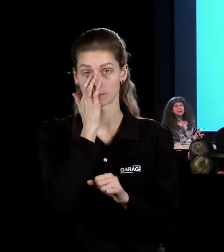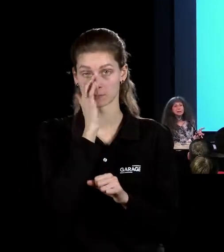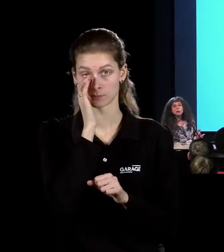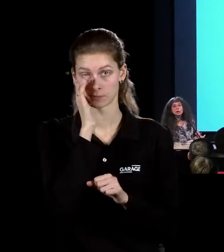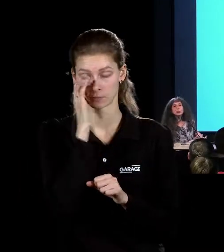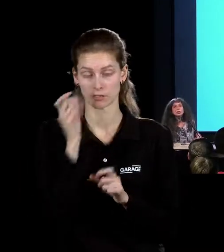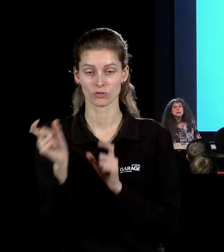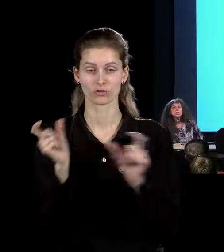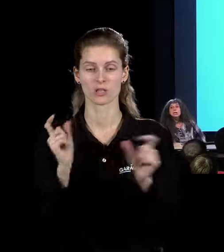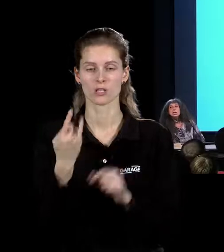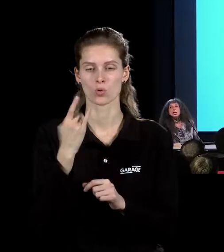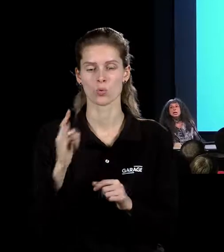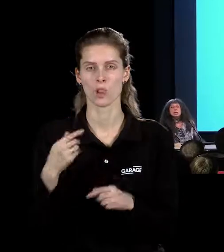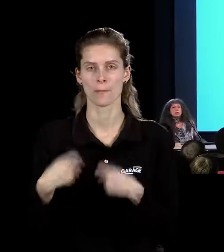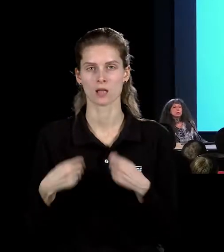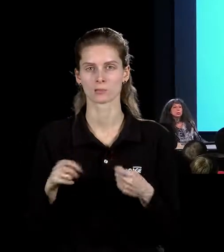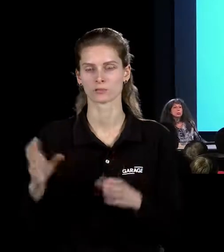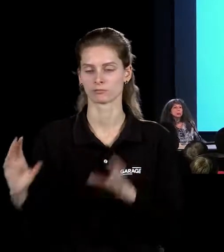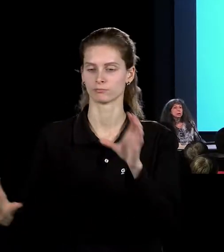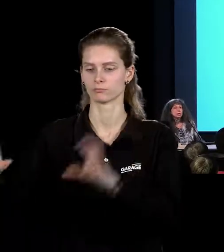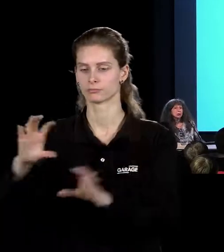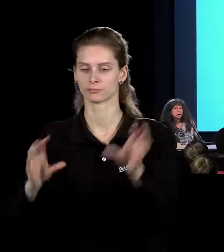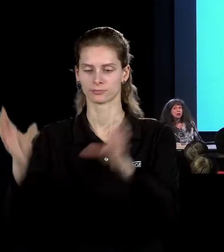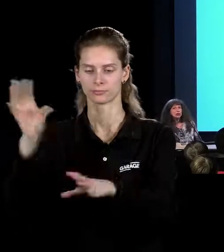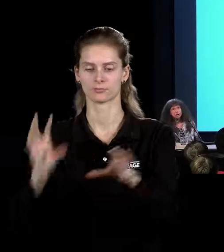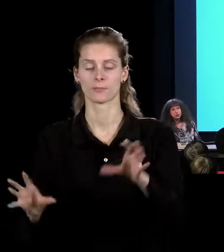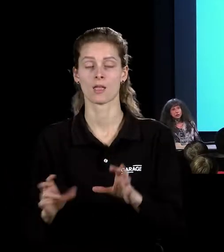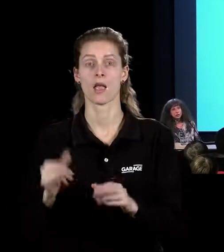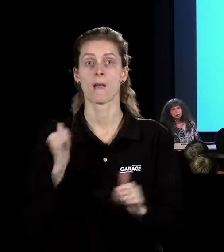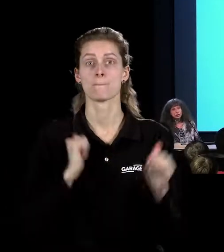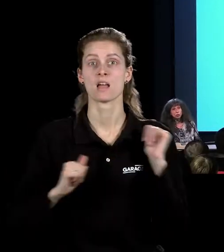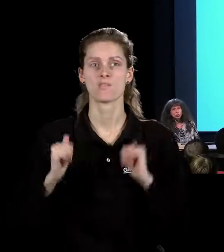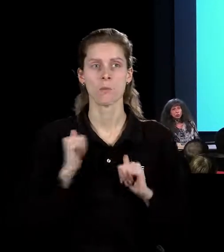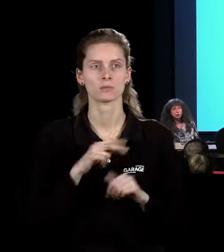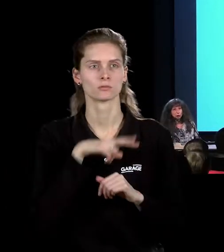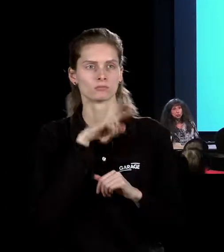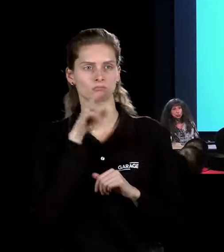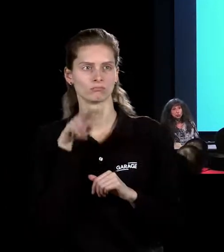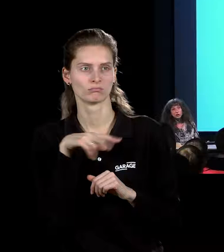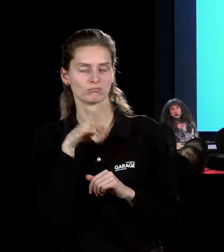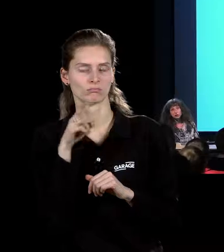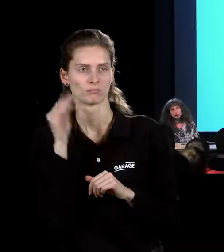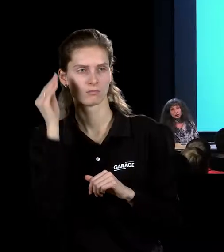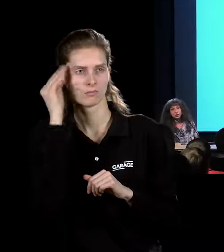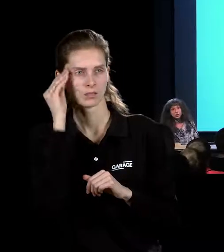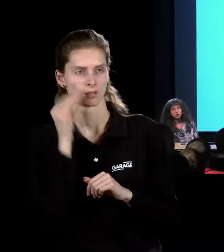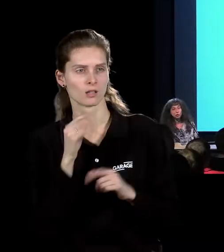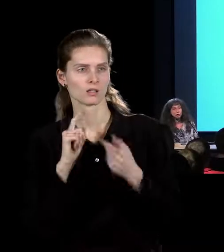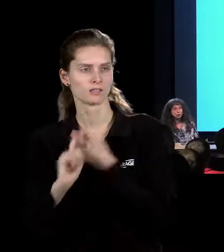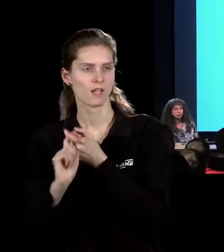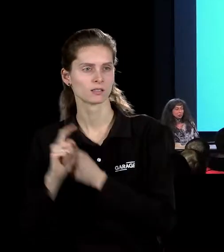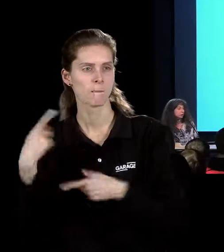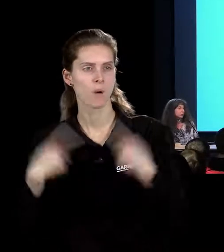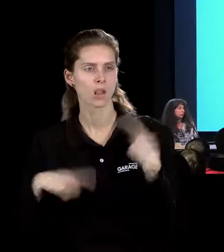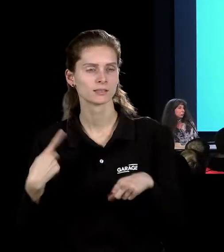частей, из фрагментов кукольных тел, перформанс, который тогда считывался абсолютно еще и как политическое действие, потому